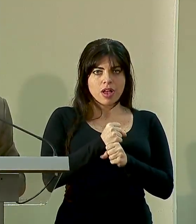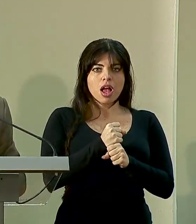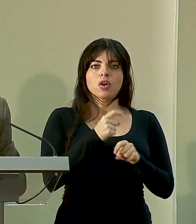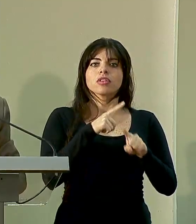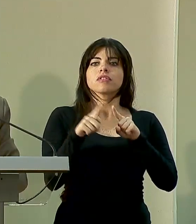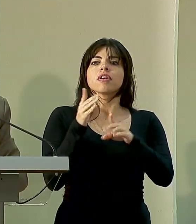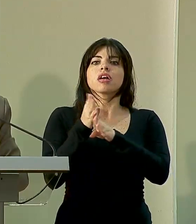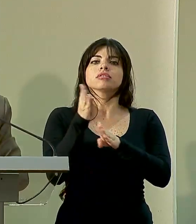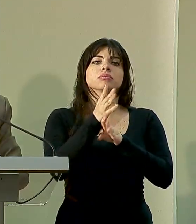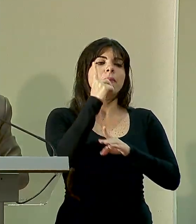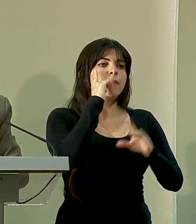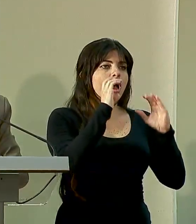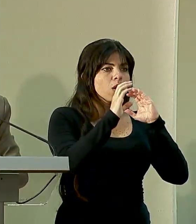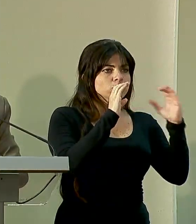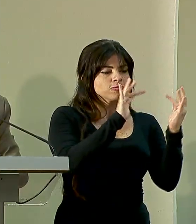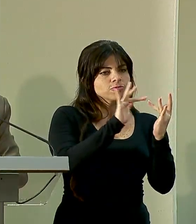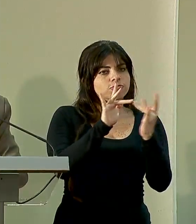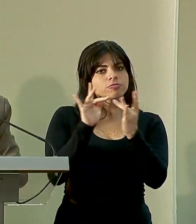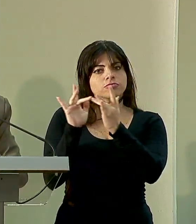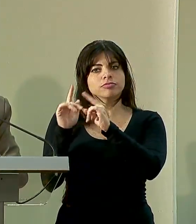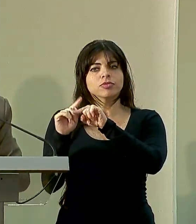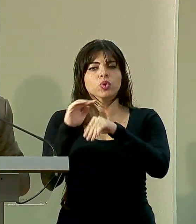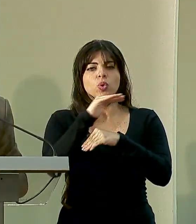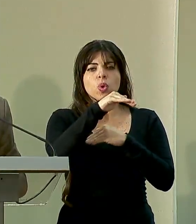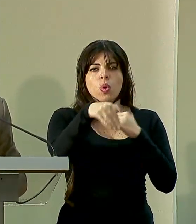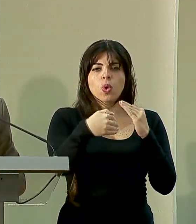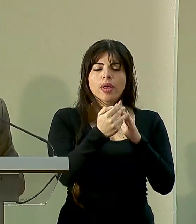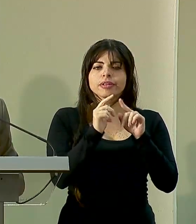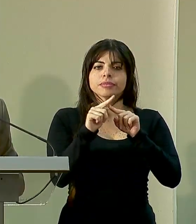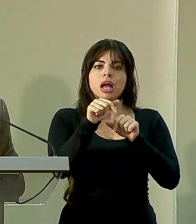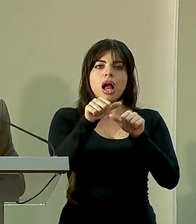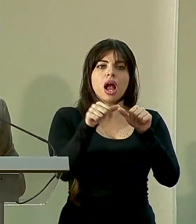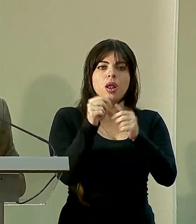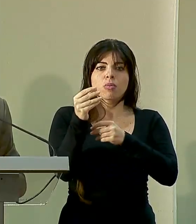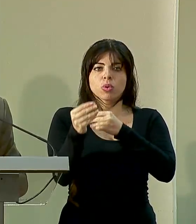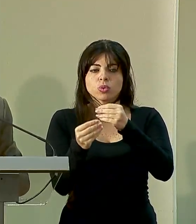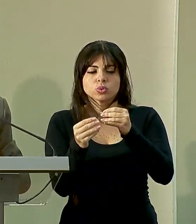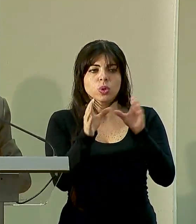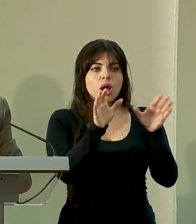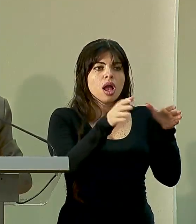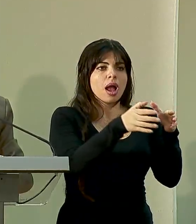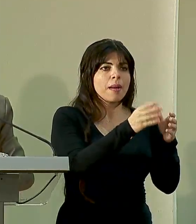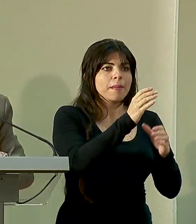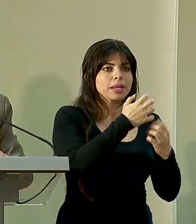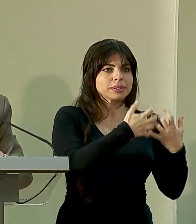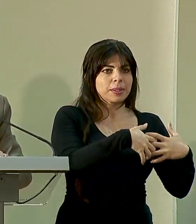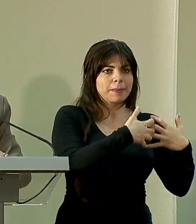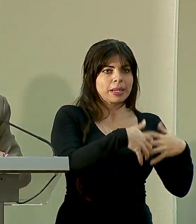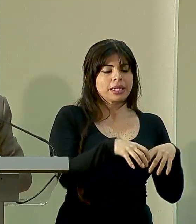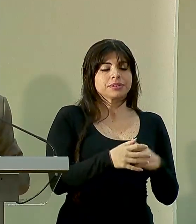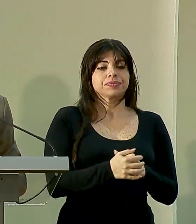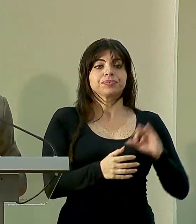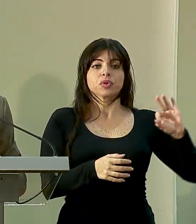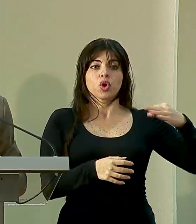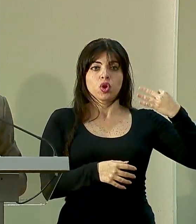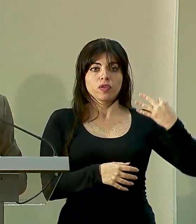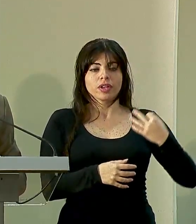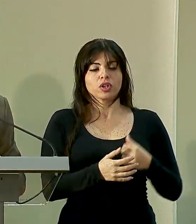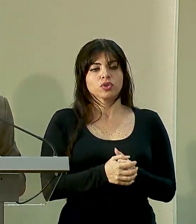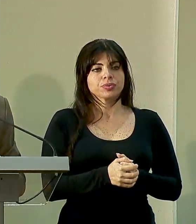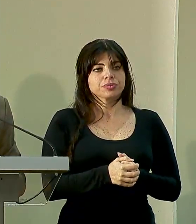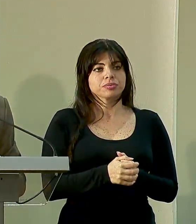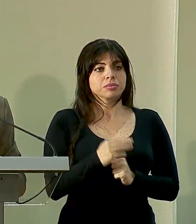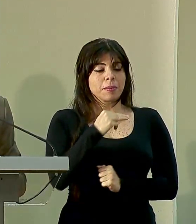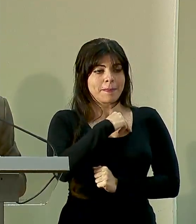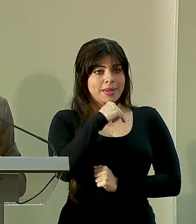de comunicación con todos los sectores productivos y cámaras empresariales. Noveno,